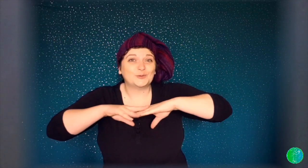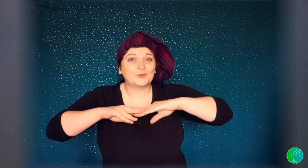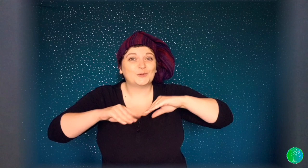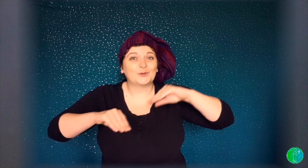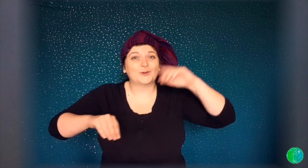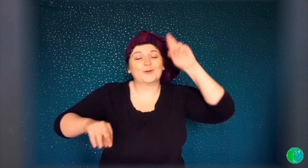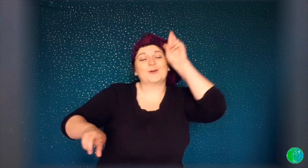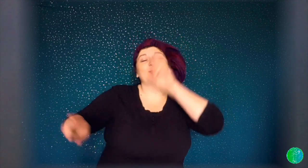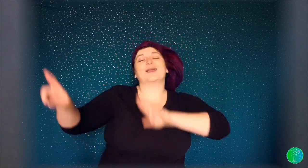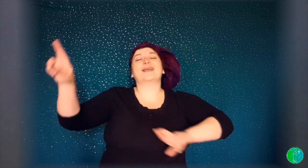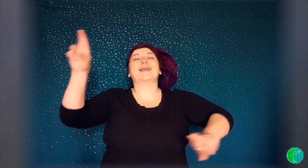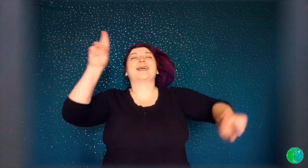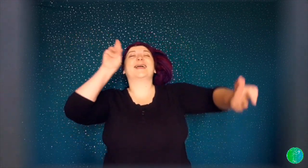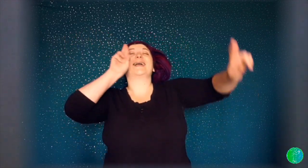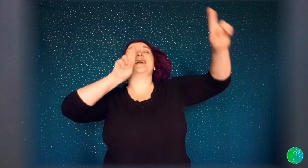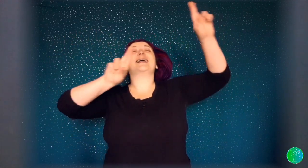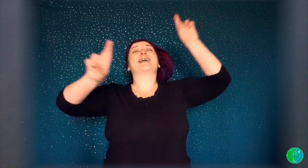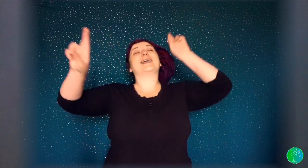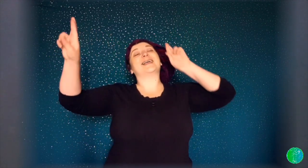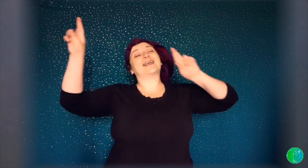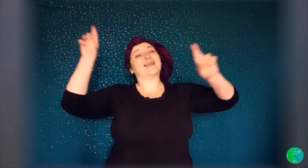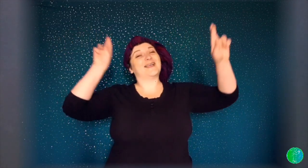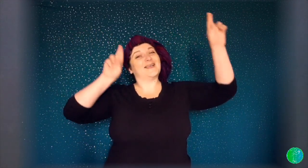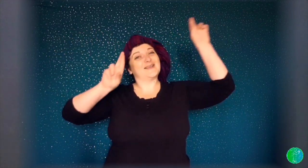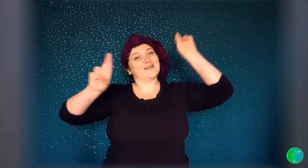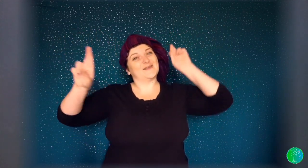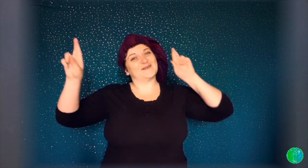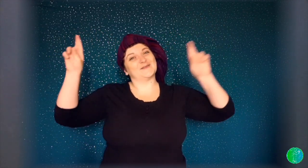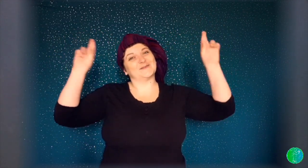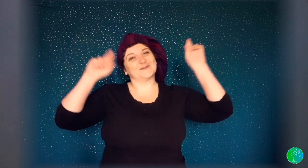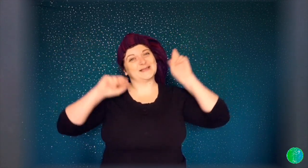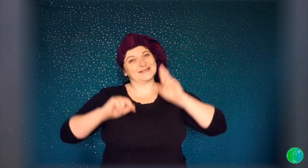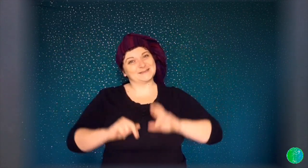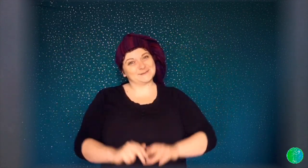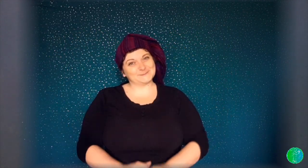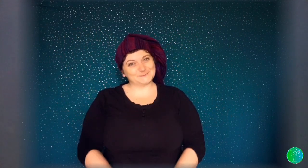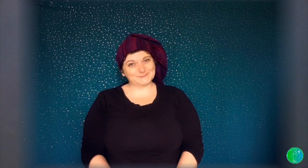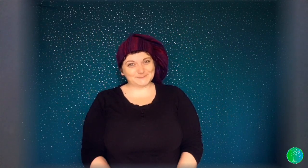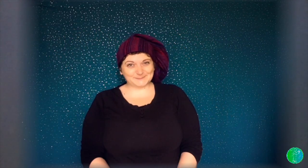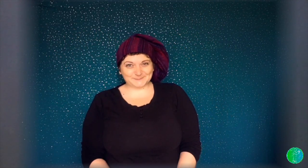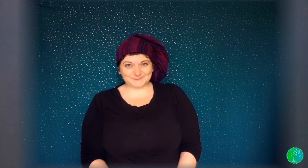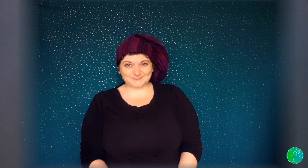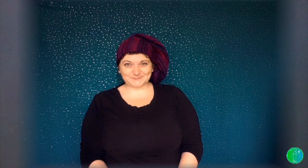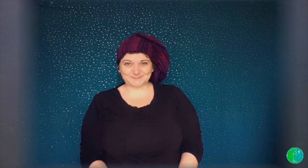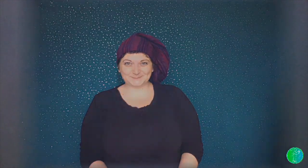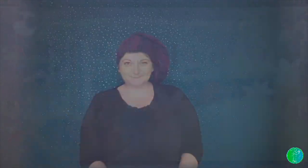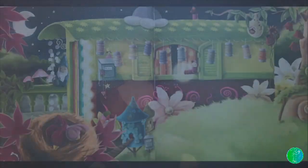Elle veille à ce que leur nuit soit douce et peuplée de jolis rêves.